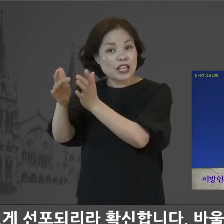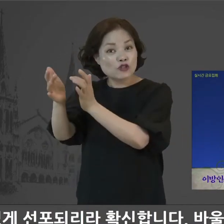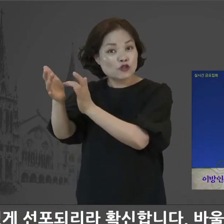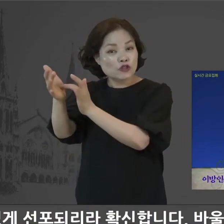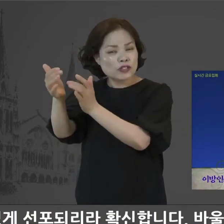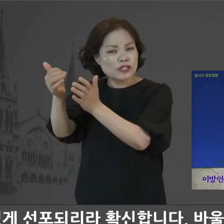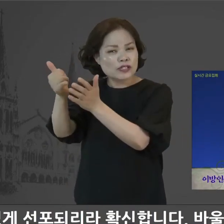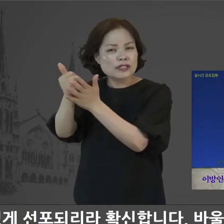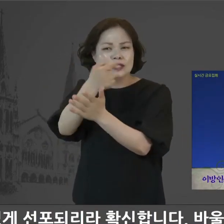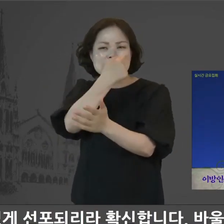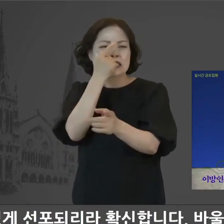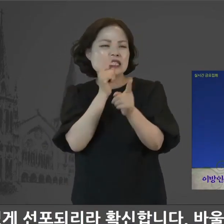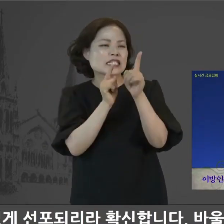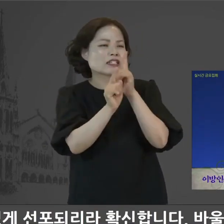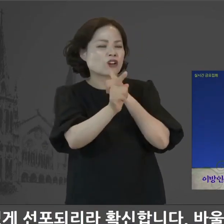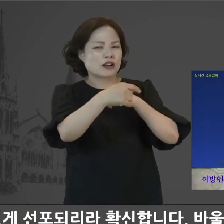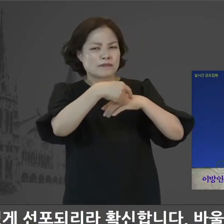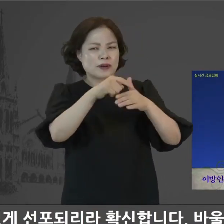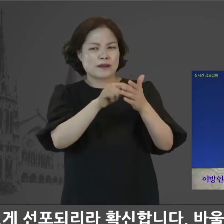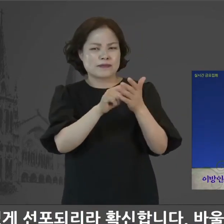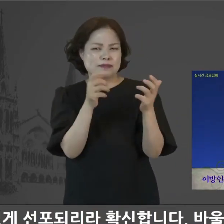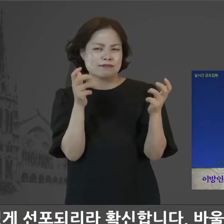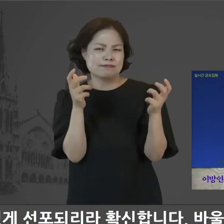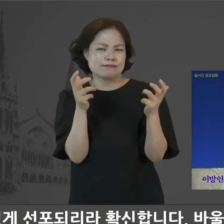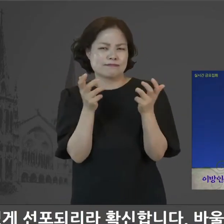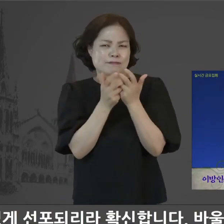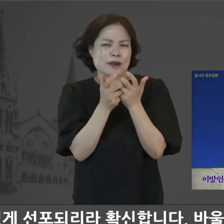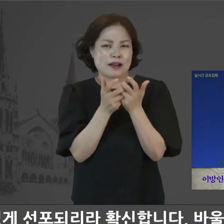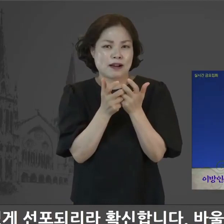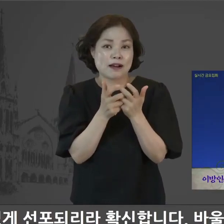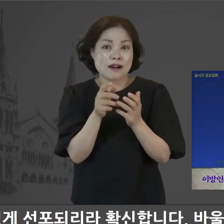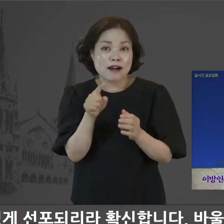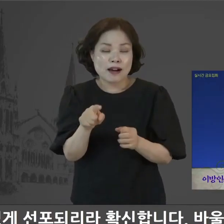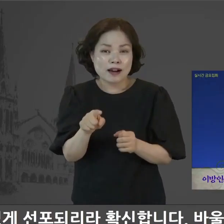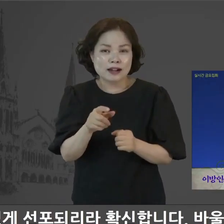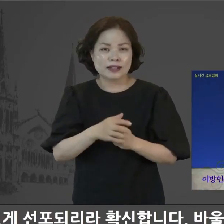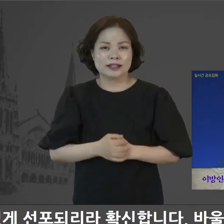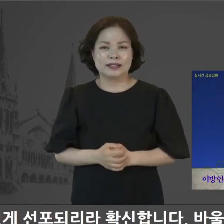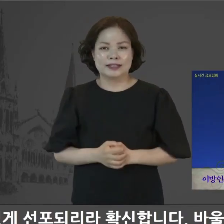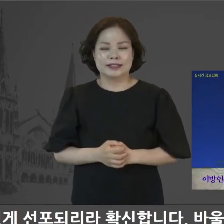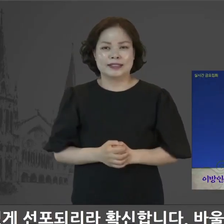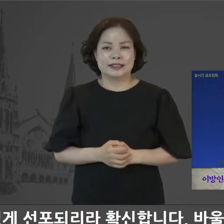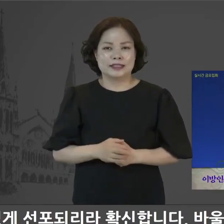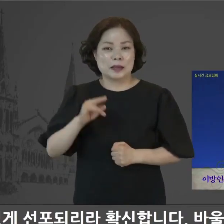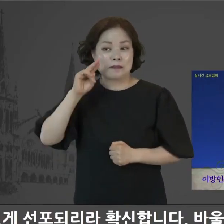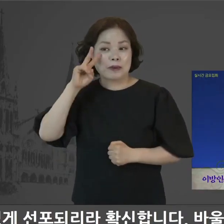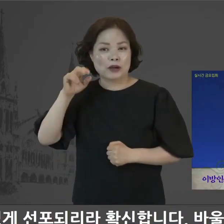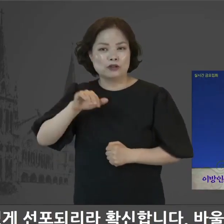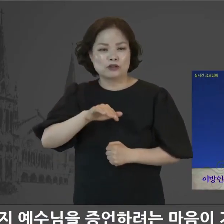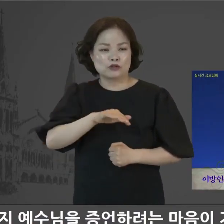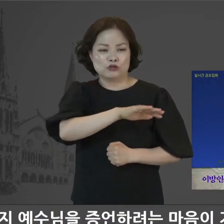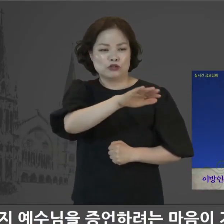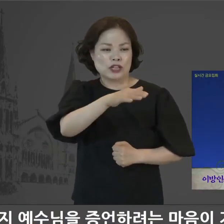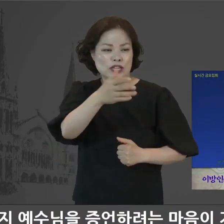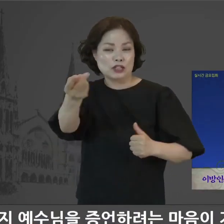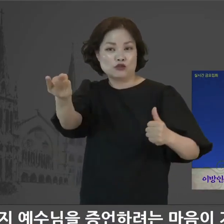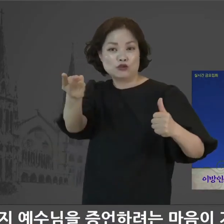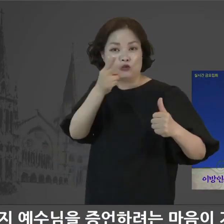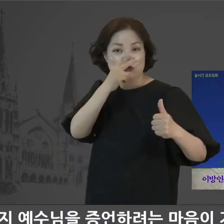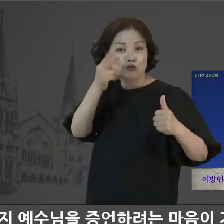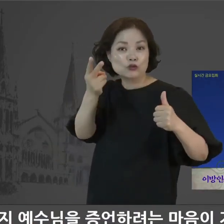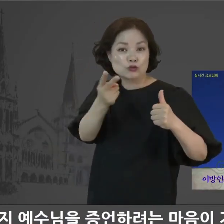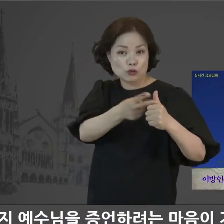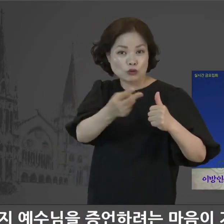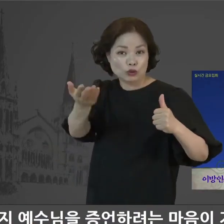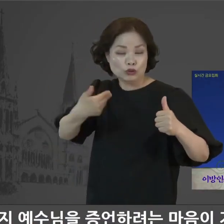예수님을 증언하려는 마음이 가득했습니다. 그게 바울이 우리에게 주는 도전이고,